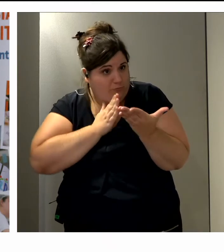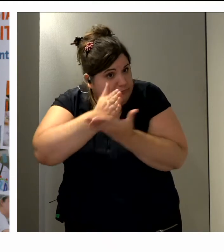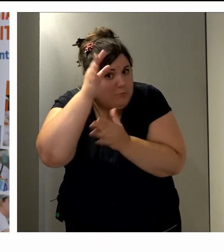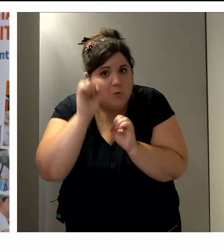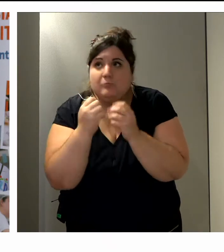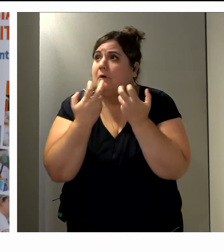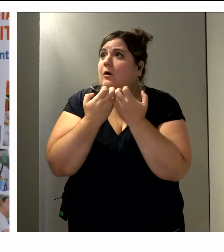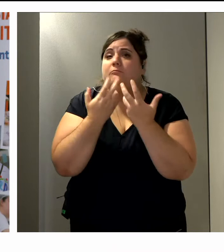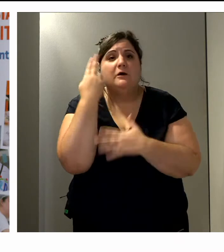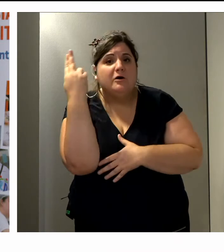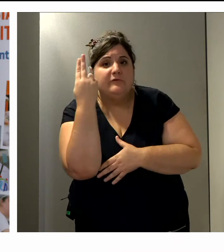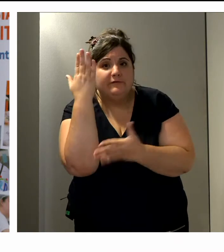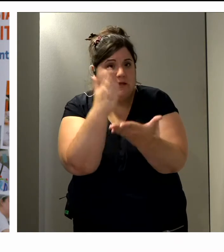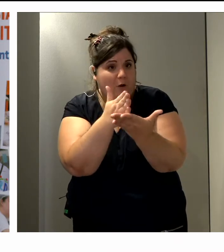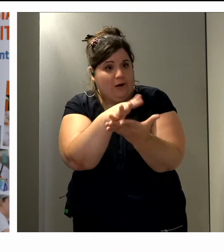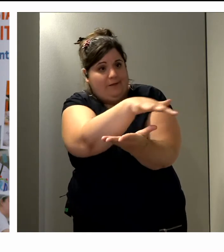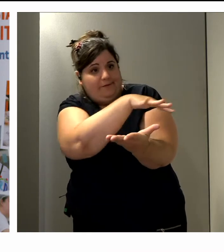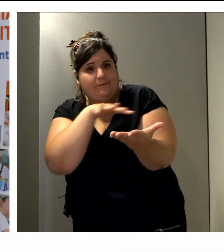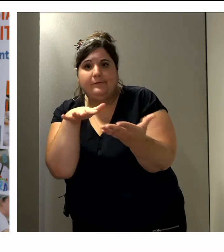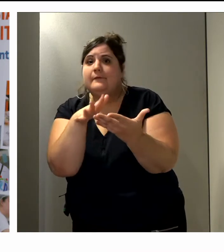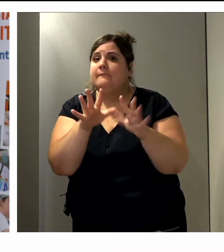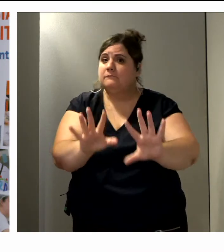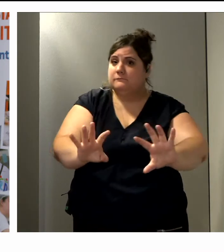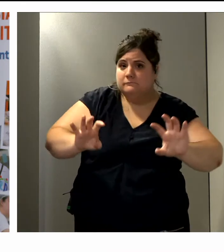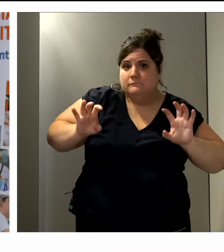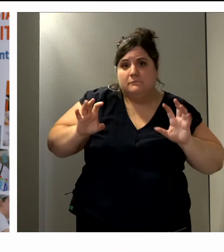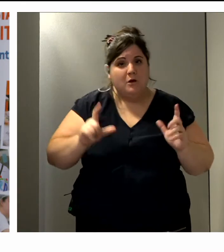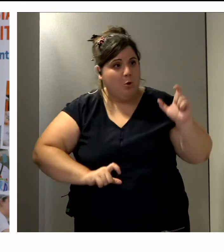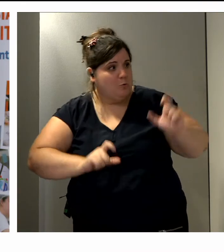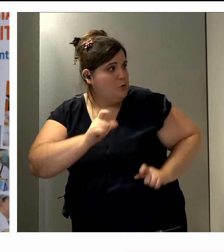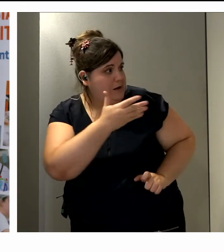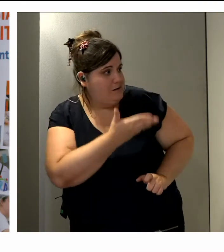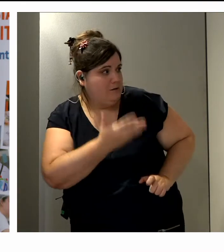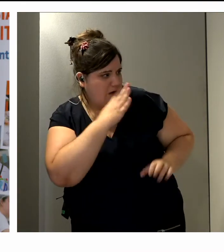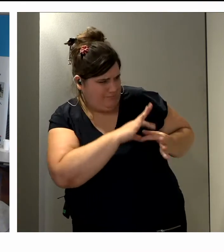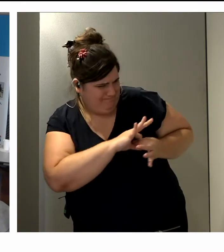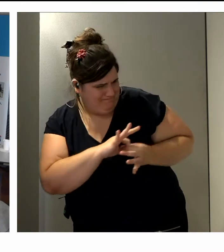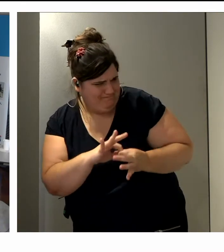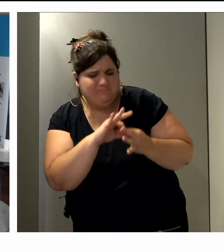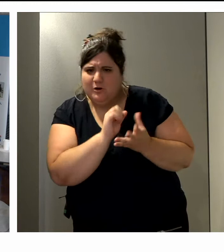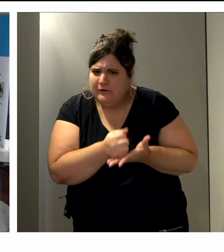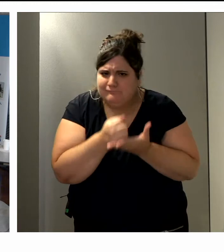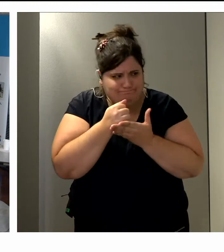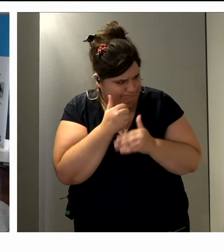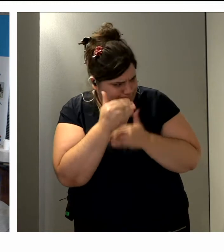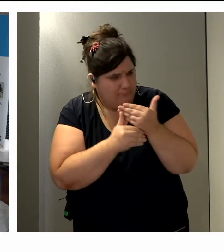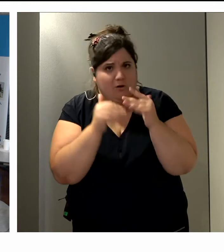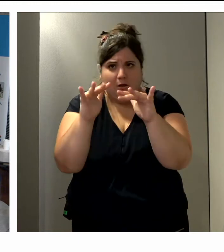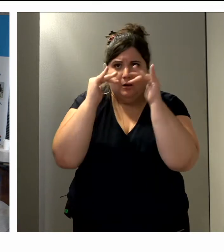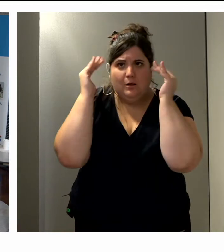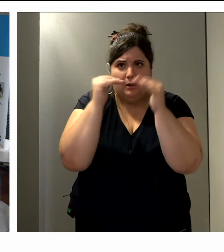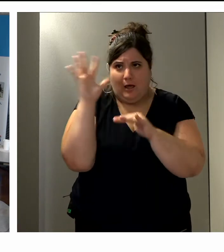solidarité avec nos camarades de classe pour pouvoir faire face, pour pouvoir suivre